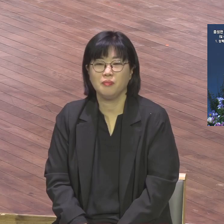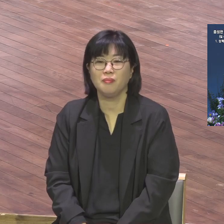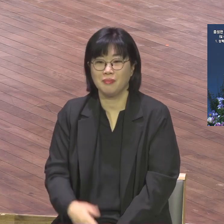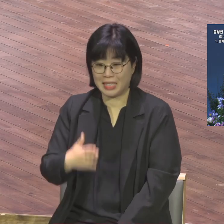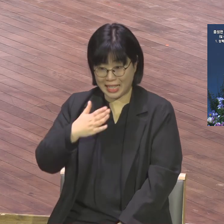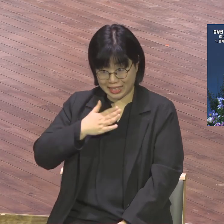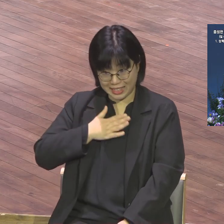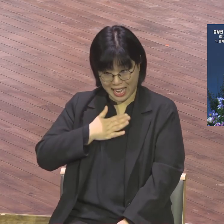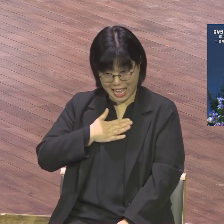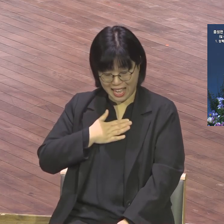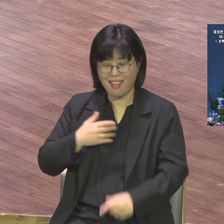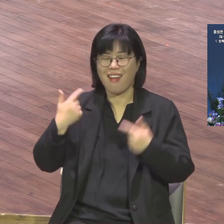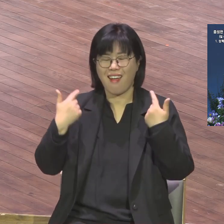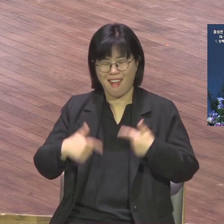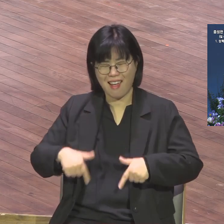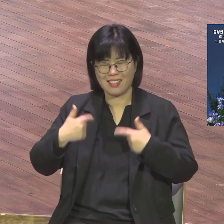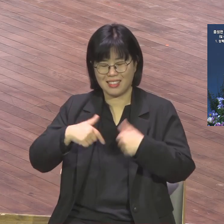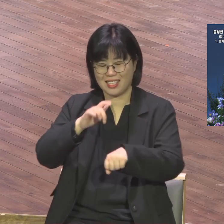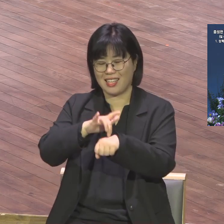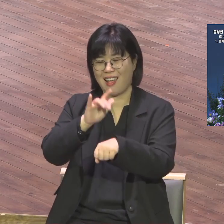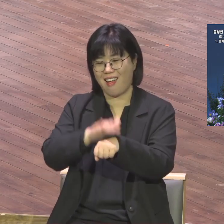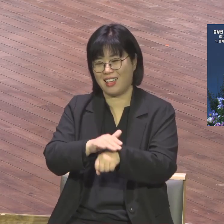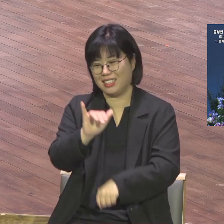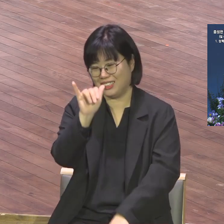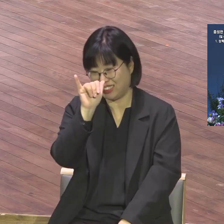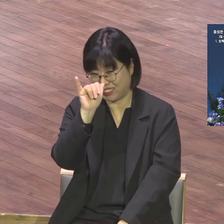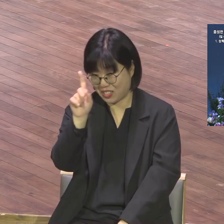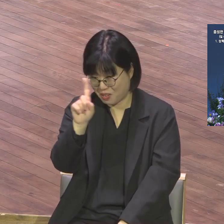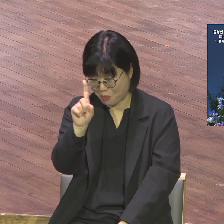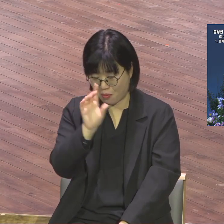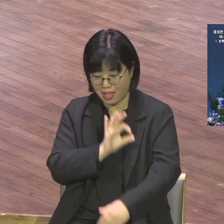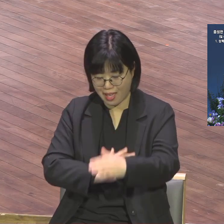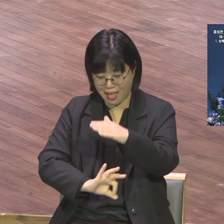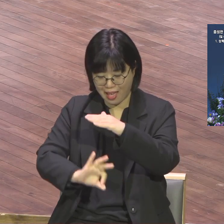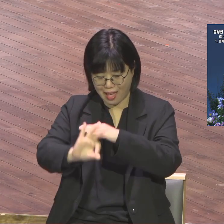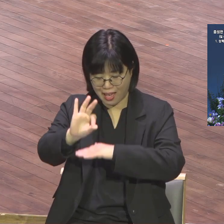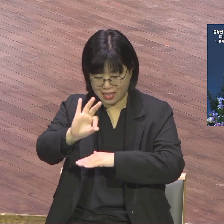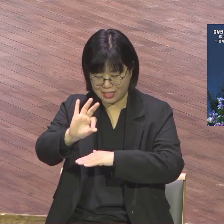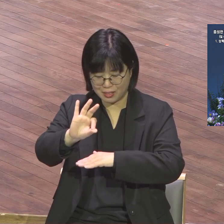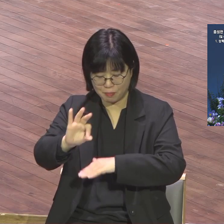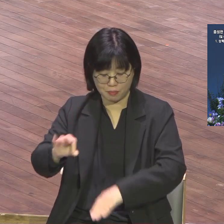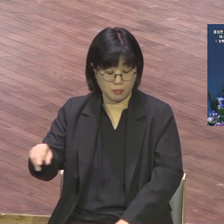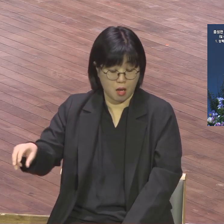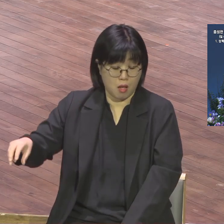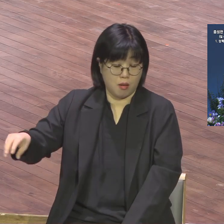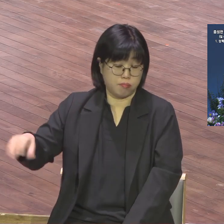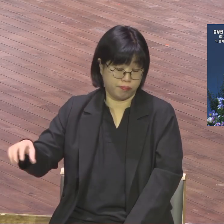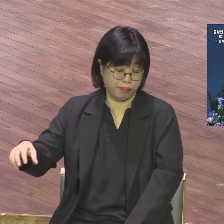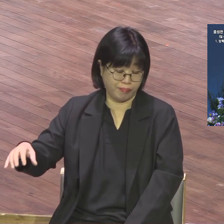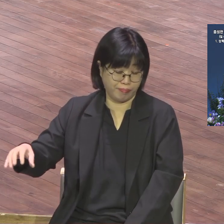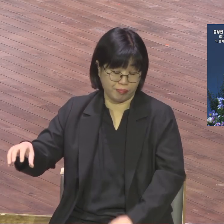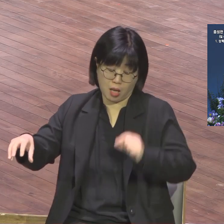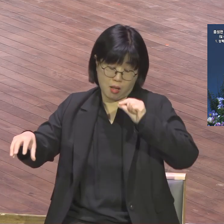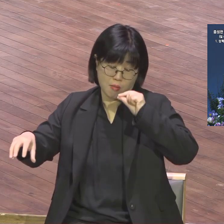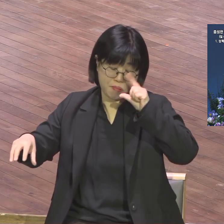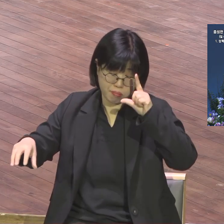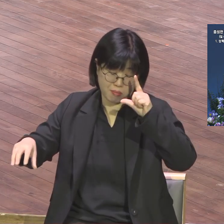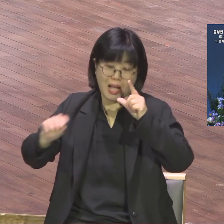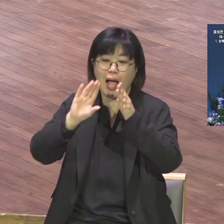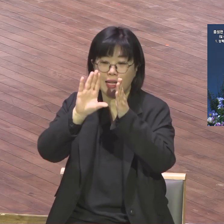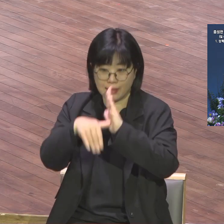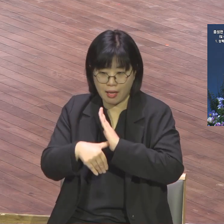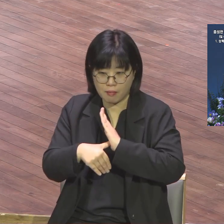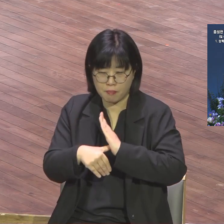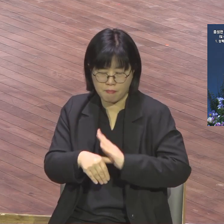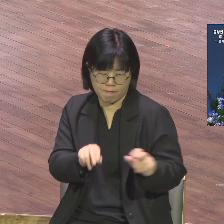모닝콜에 올려 깰 때 바로 일어나지 말고 누워서 오직 그리스도, 오직 하나님 나라, 오직